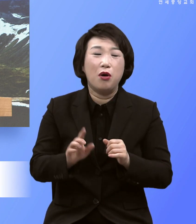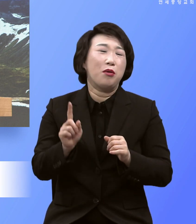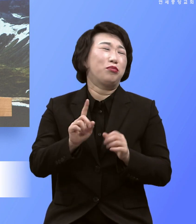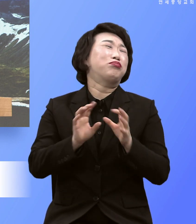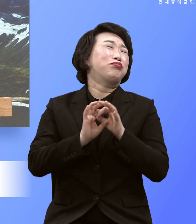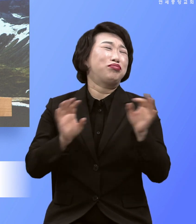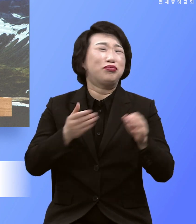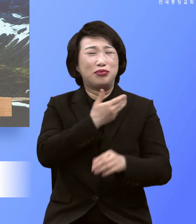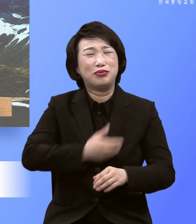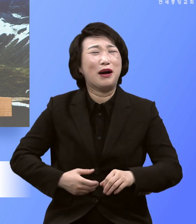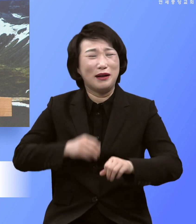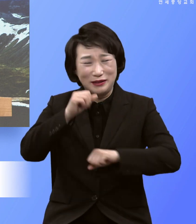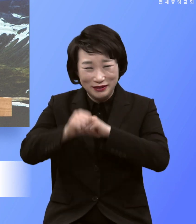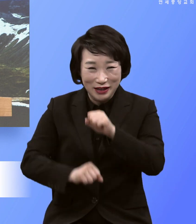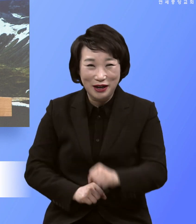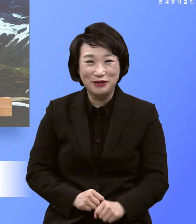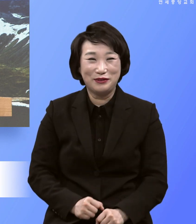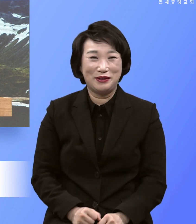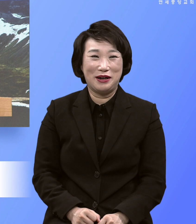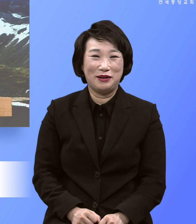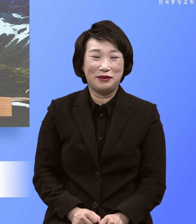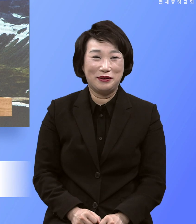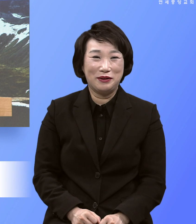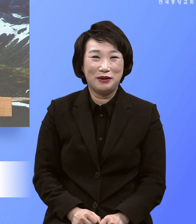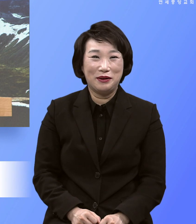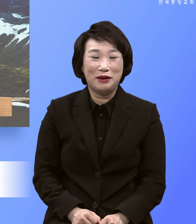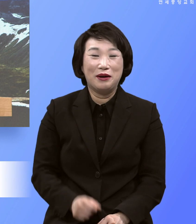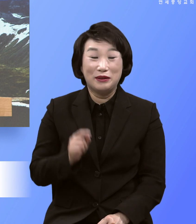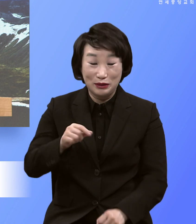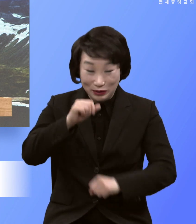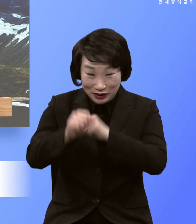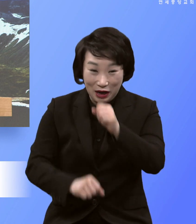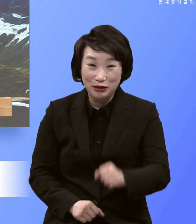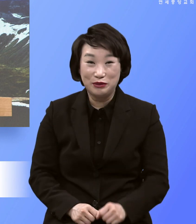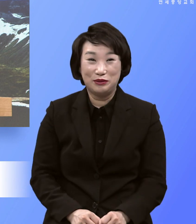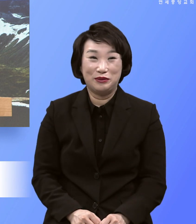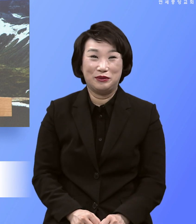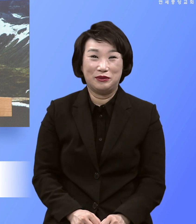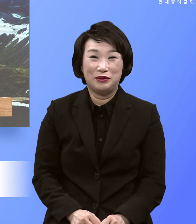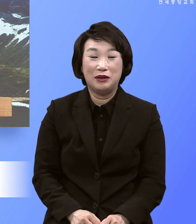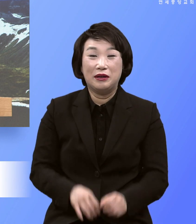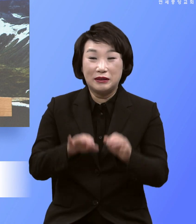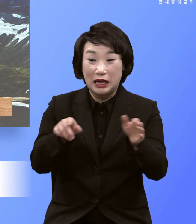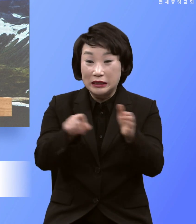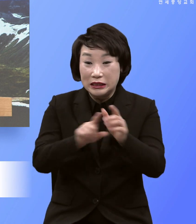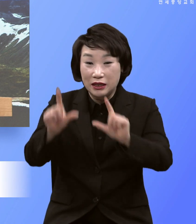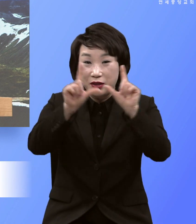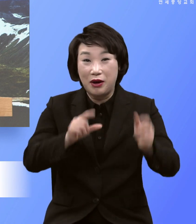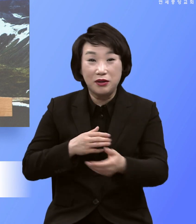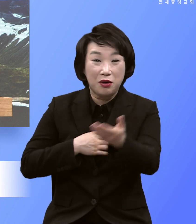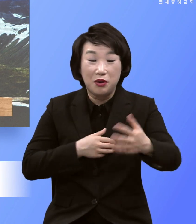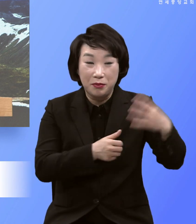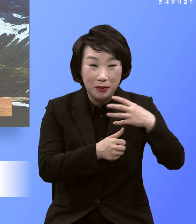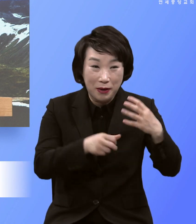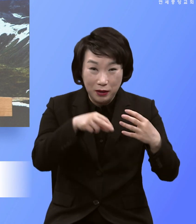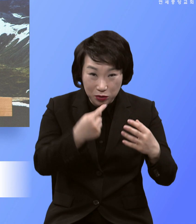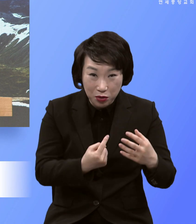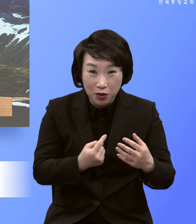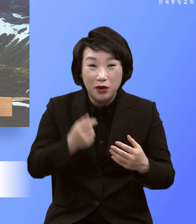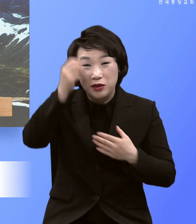아주 자유한 것입니다. 예, 자유예요. 신앙생활은 핍박을